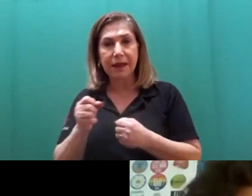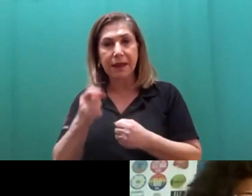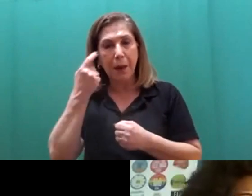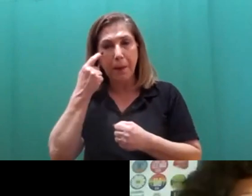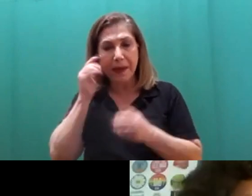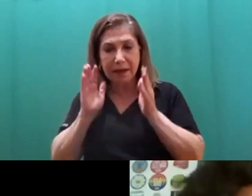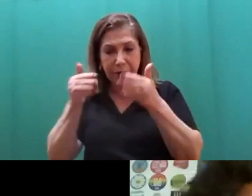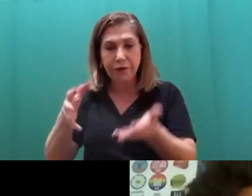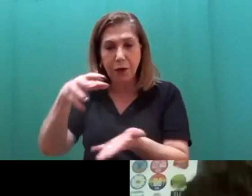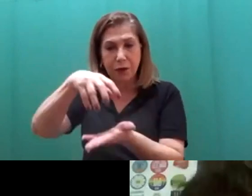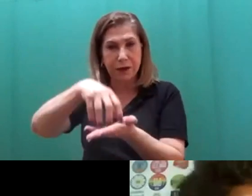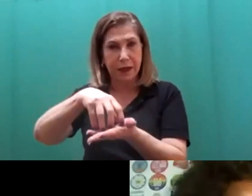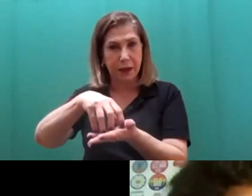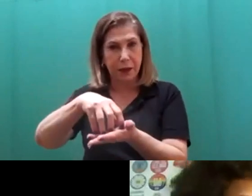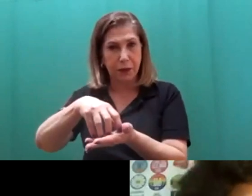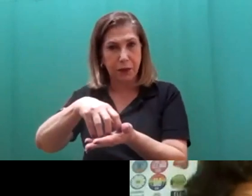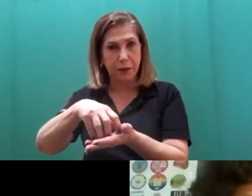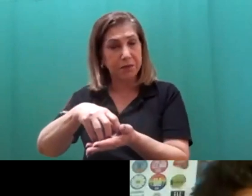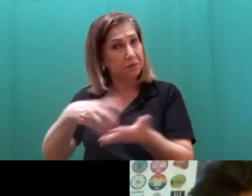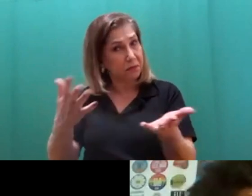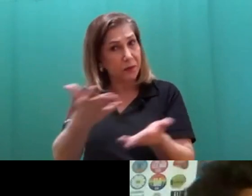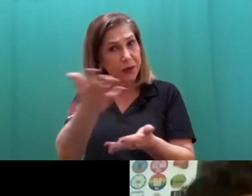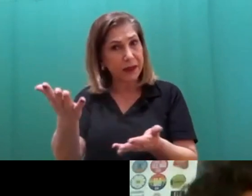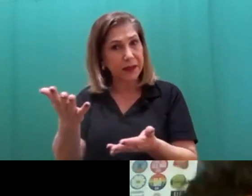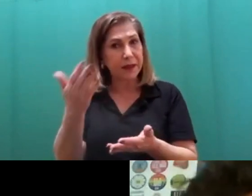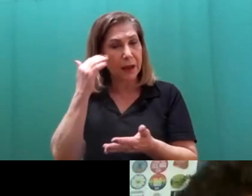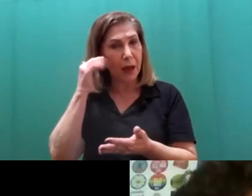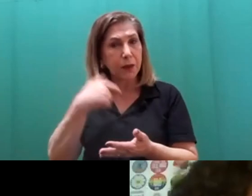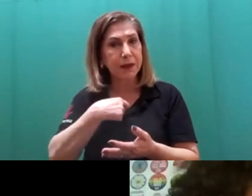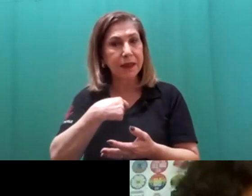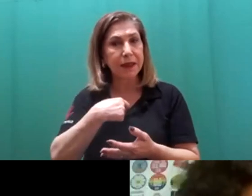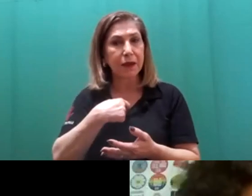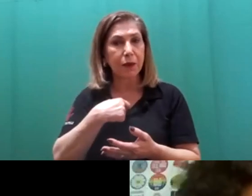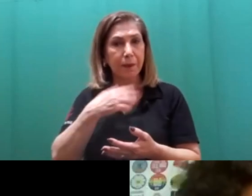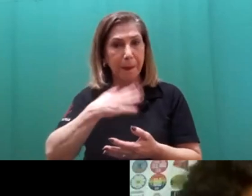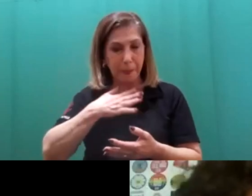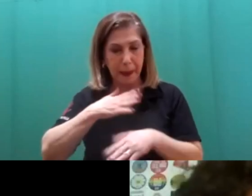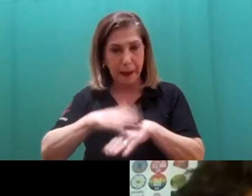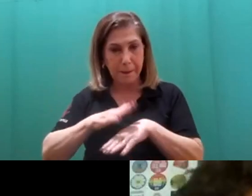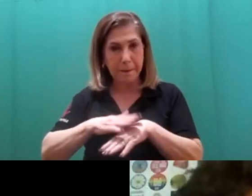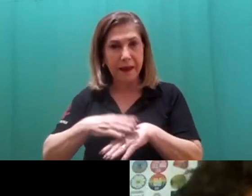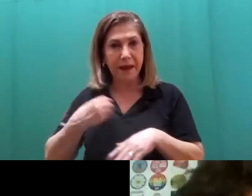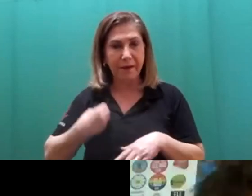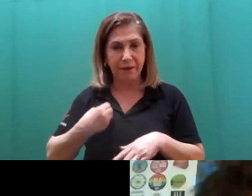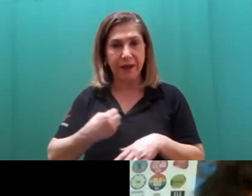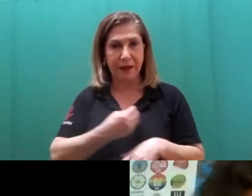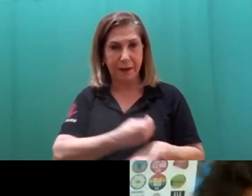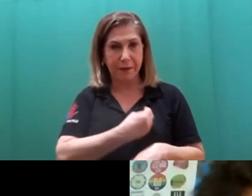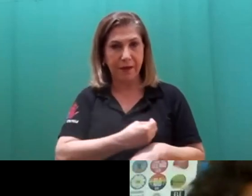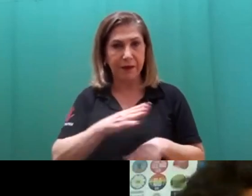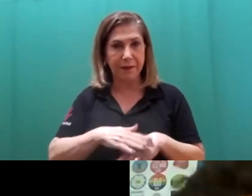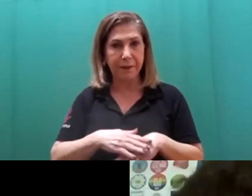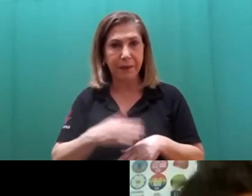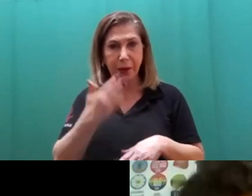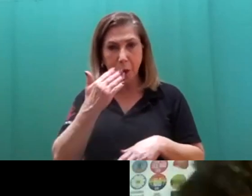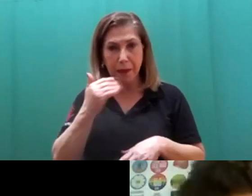não sei se eu estou certa e jogo para quem estuda a cidade, mas eu sinto na minha materialidade da vida que quando a comida aumenta